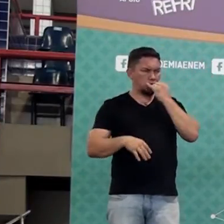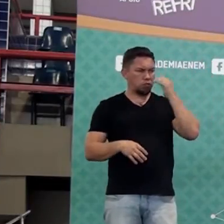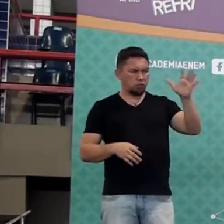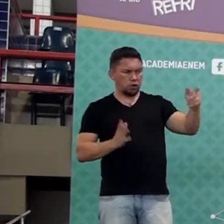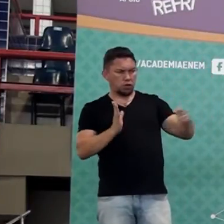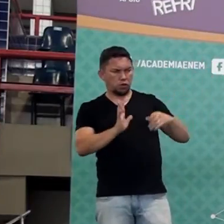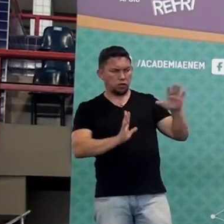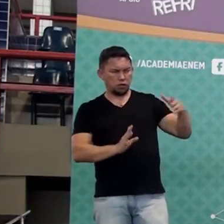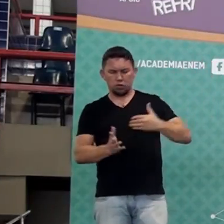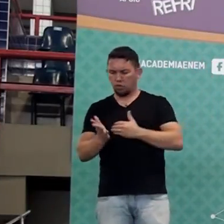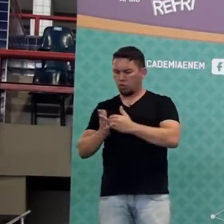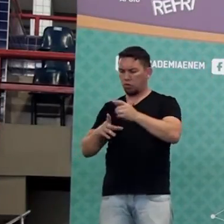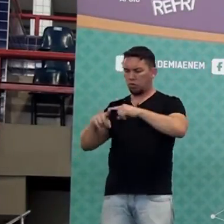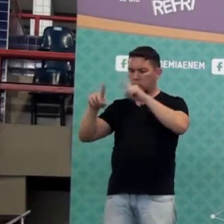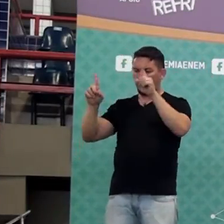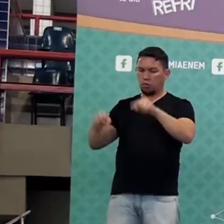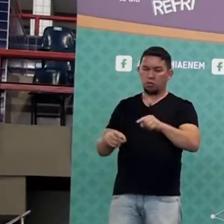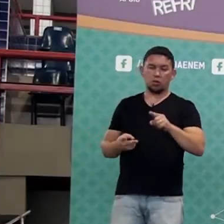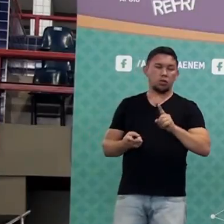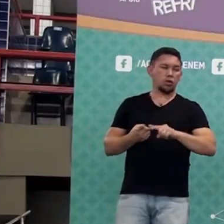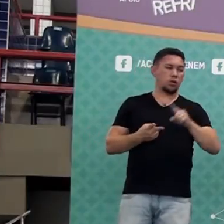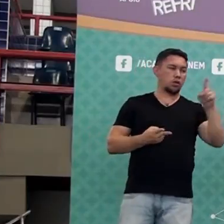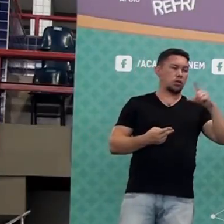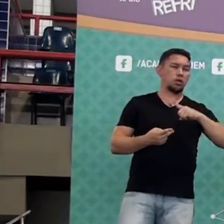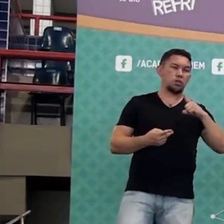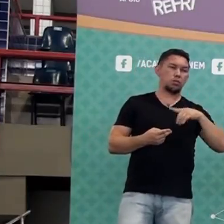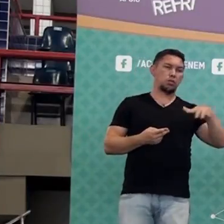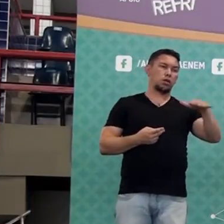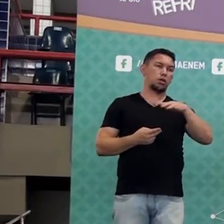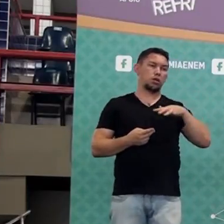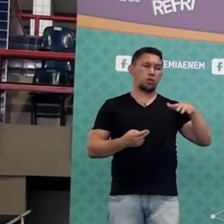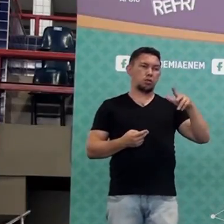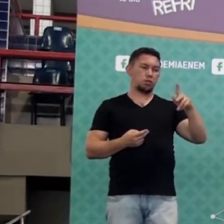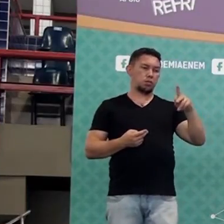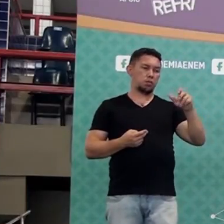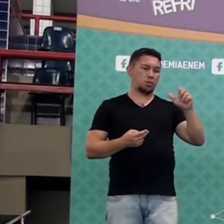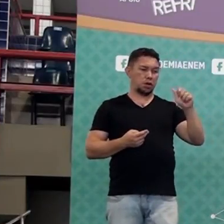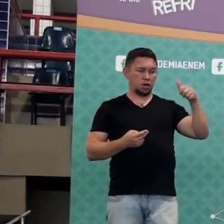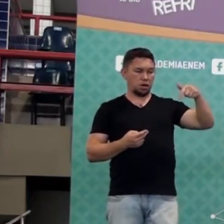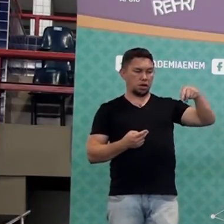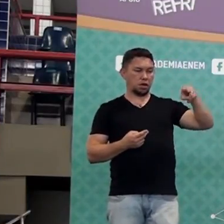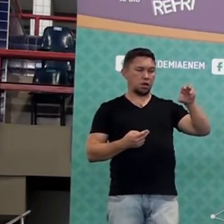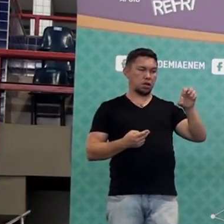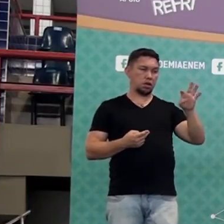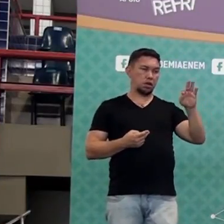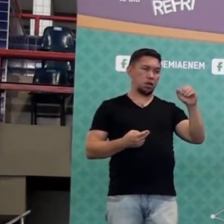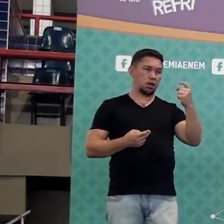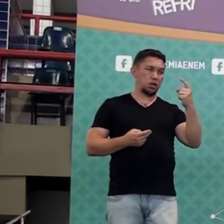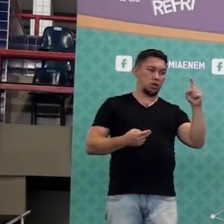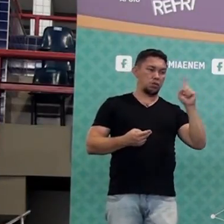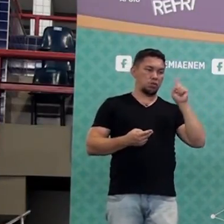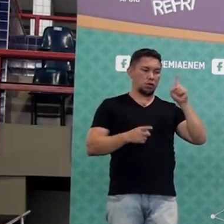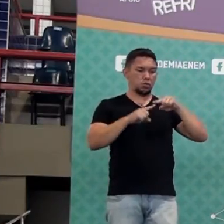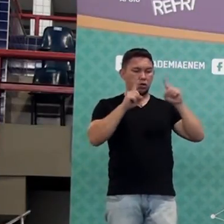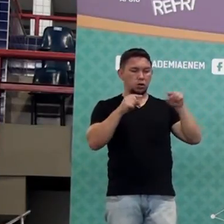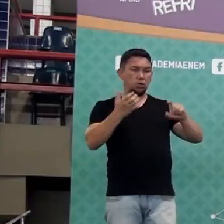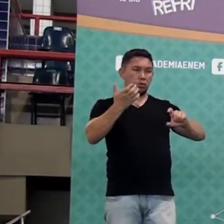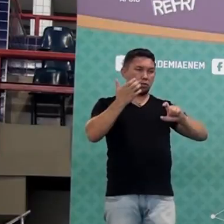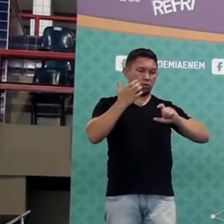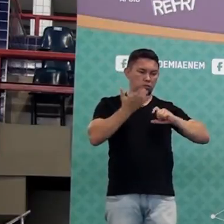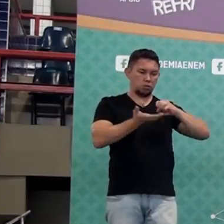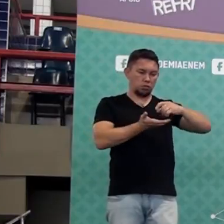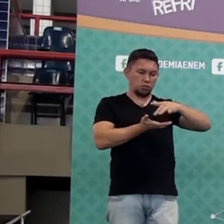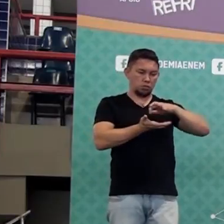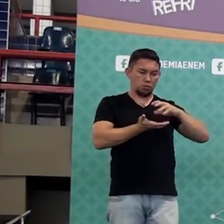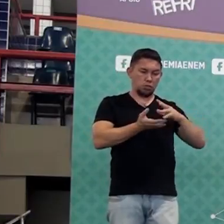meu projeto. O Paquistão também não assinou esse acordo. O Paquistão também tinha um projeto de armas nucleares. A Índia